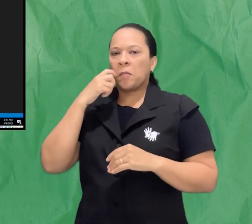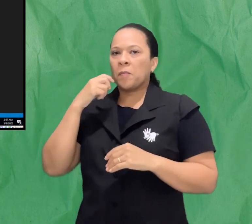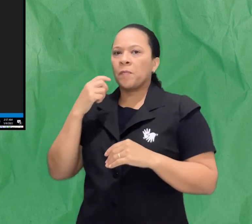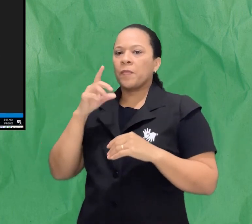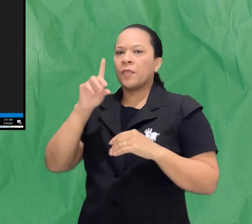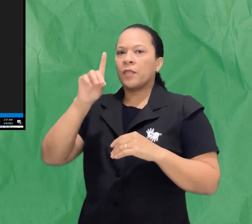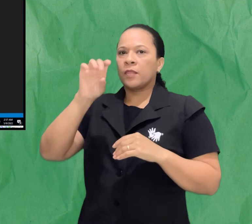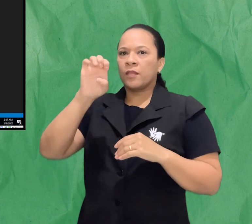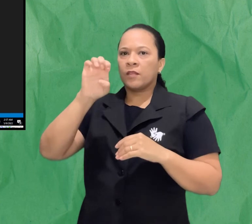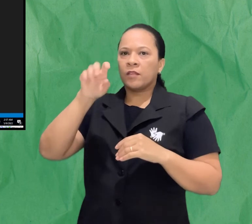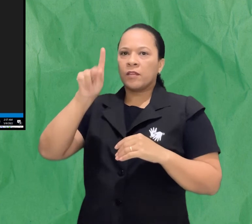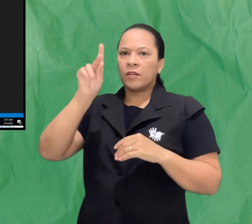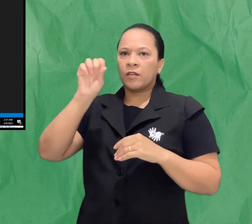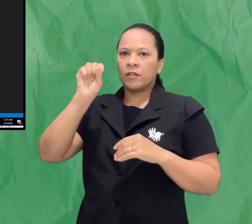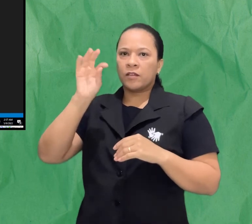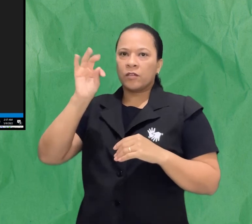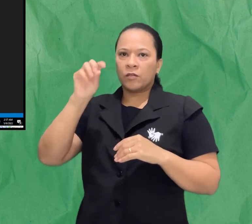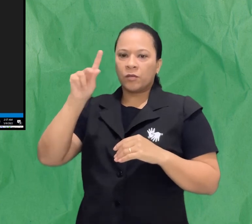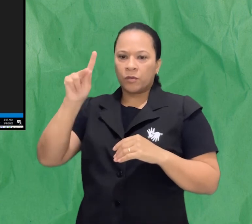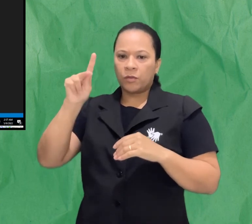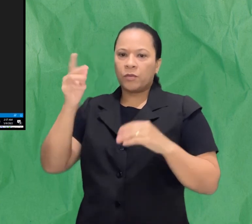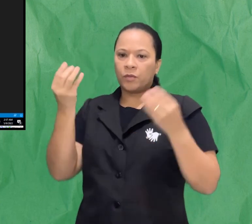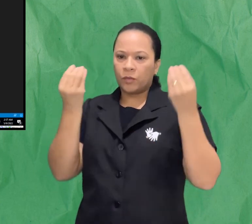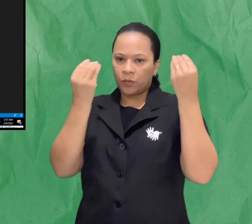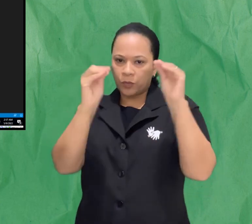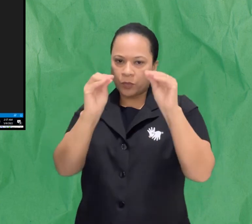Bem, vou abrir.